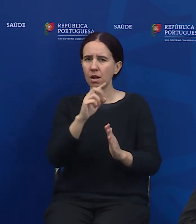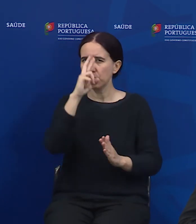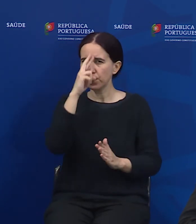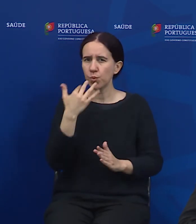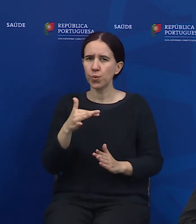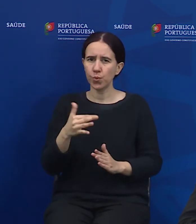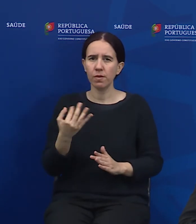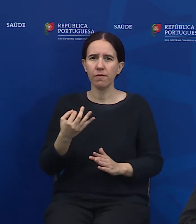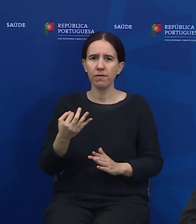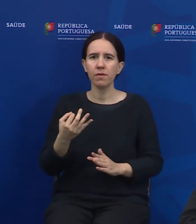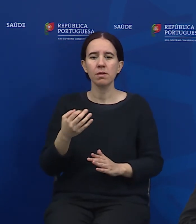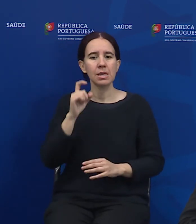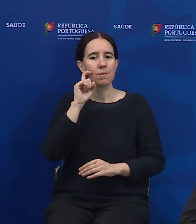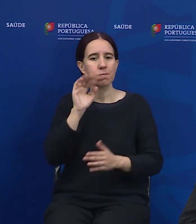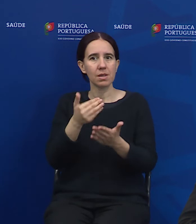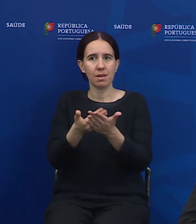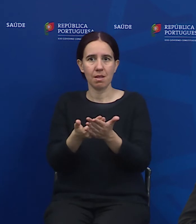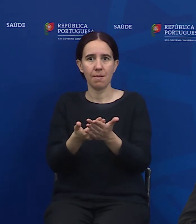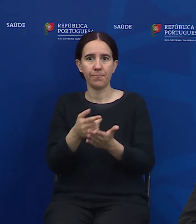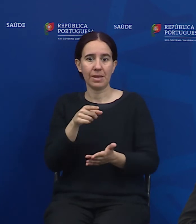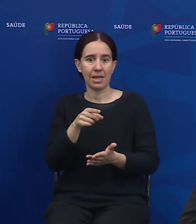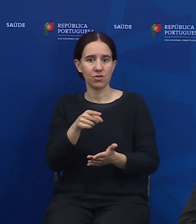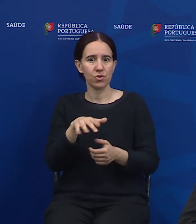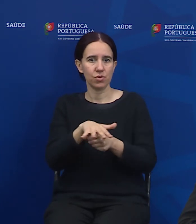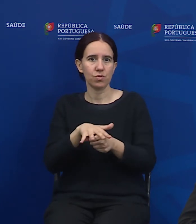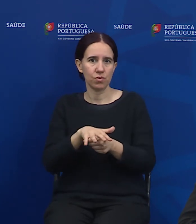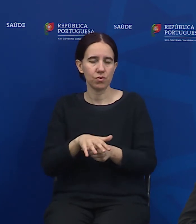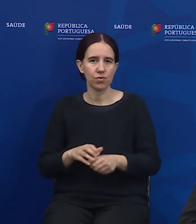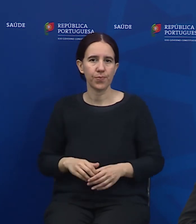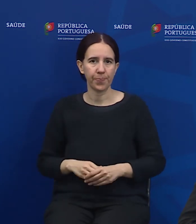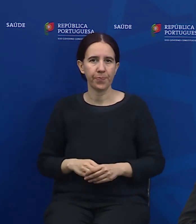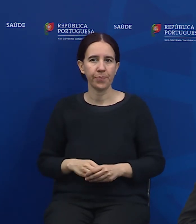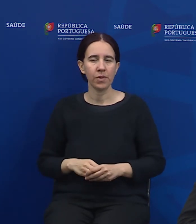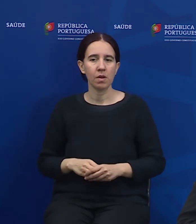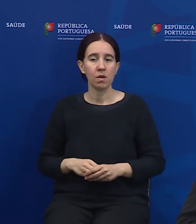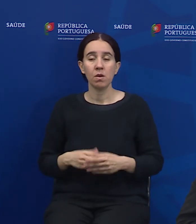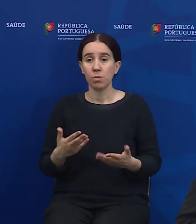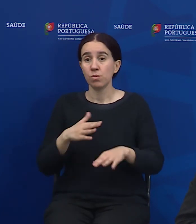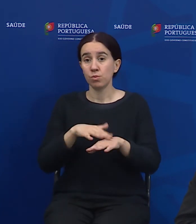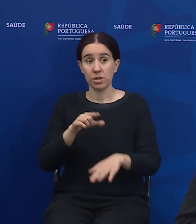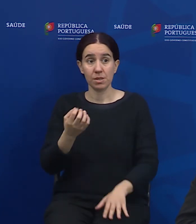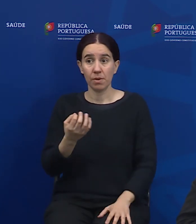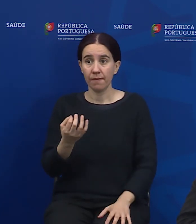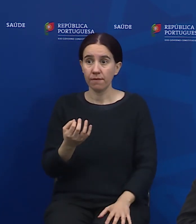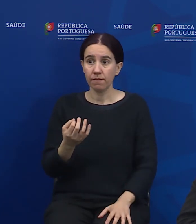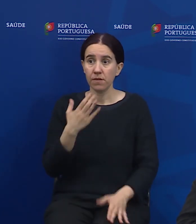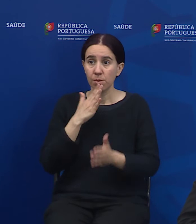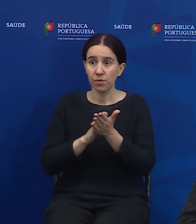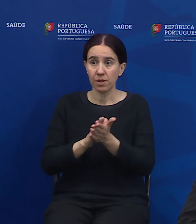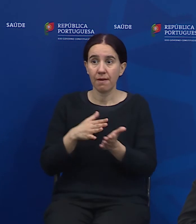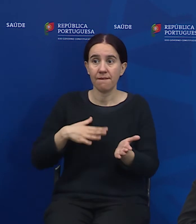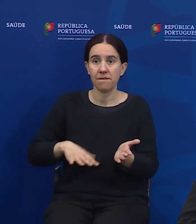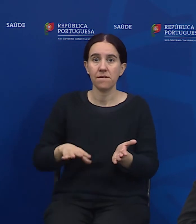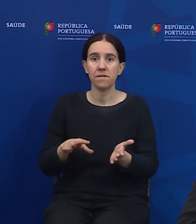enorme esforço aí conseguirá garantir estas estas situações e por isso também a por eu queria